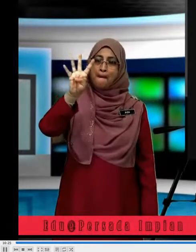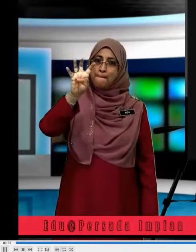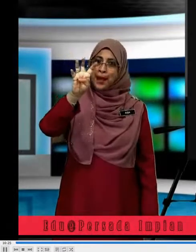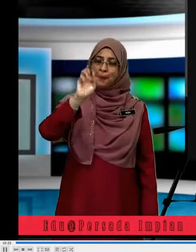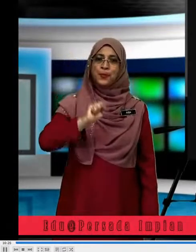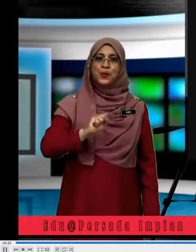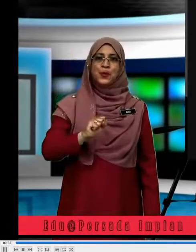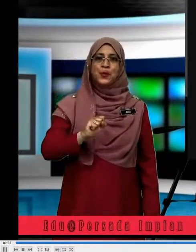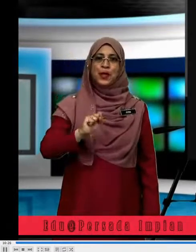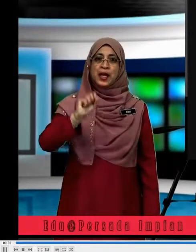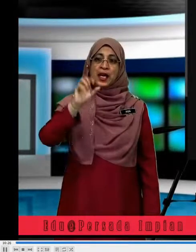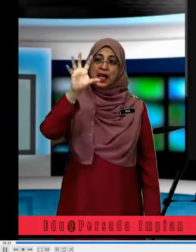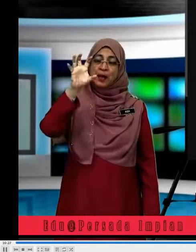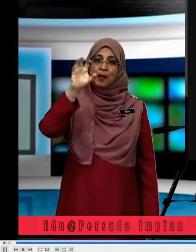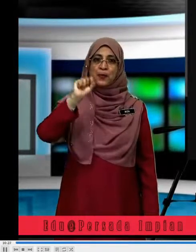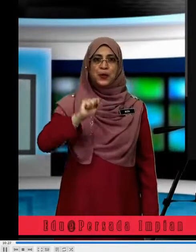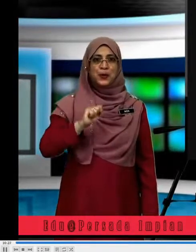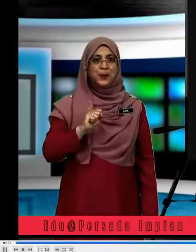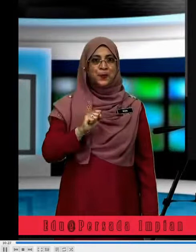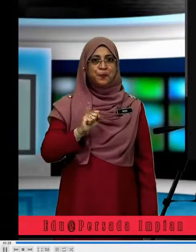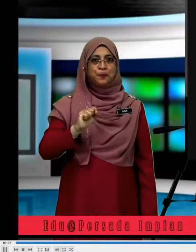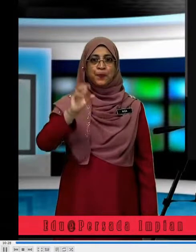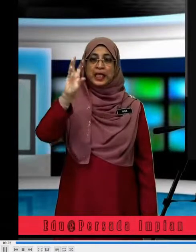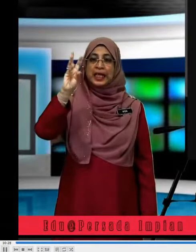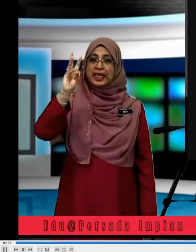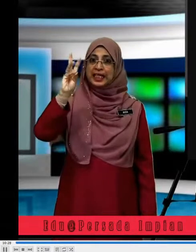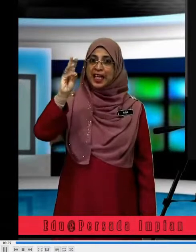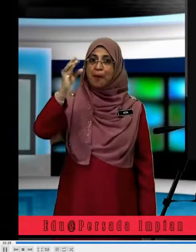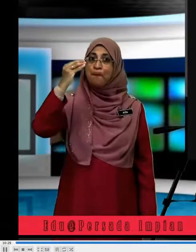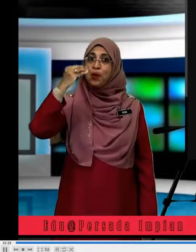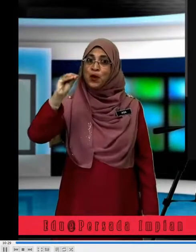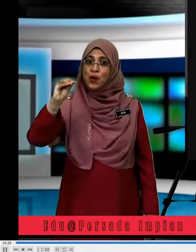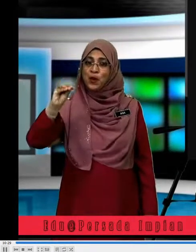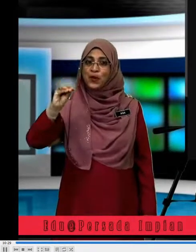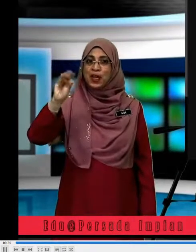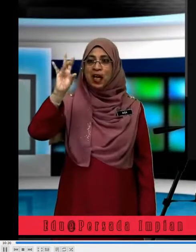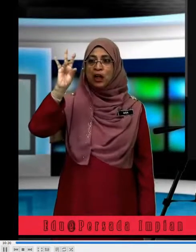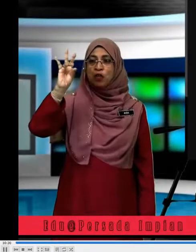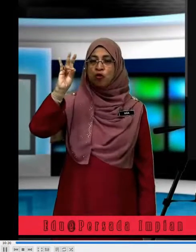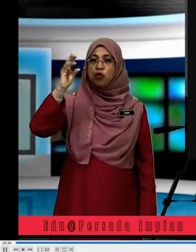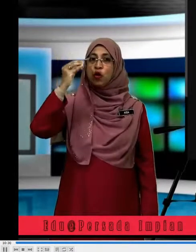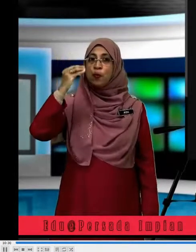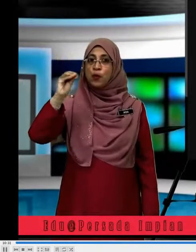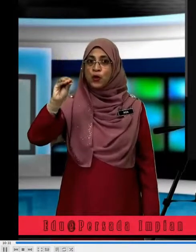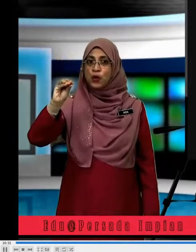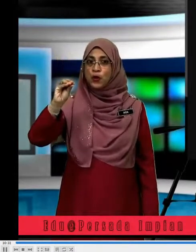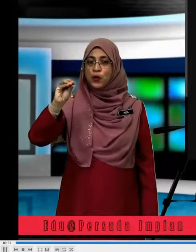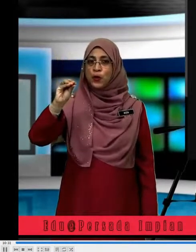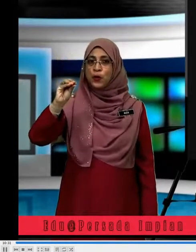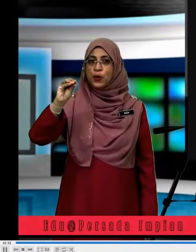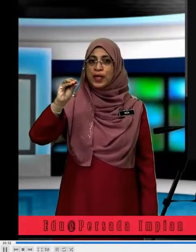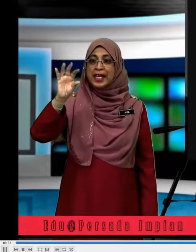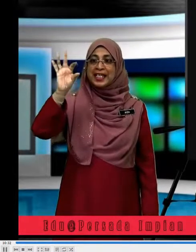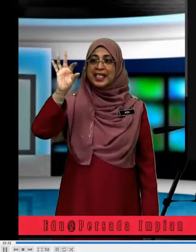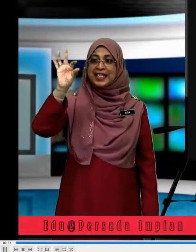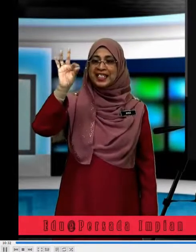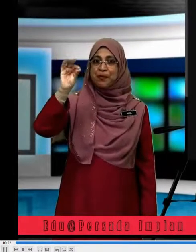34 puluh 50 60 70